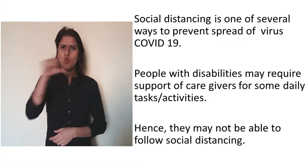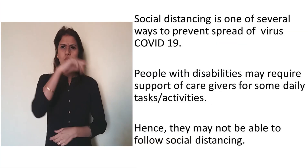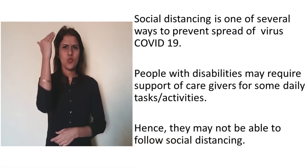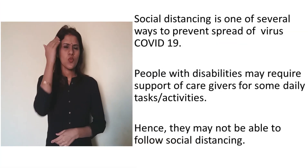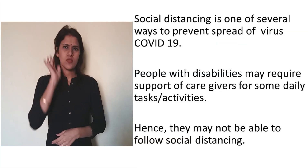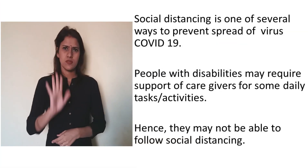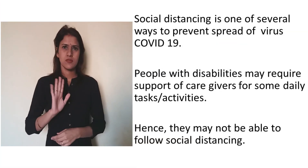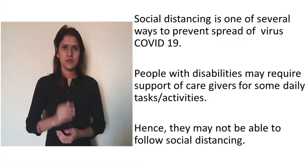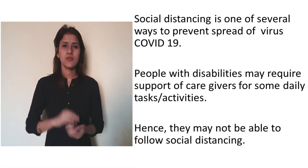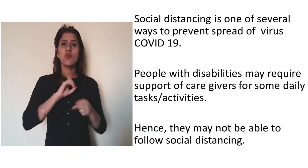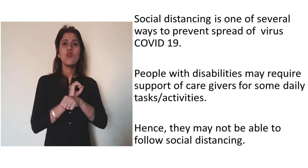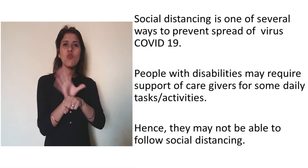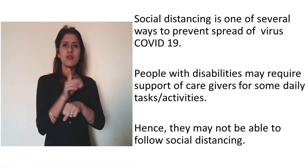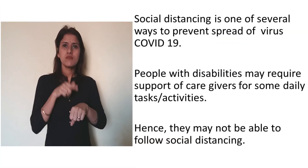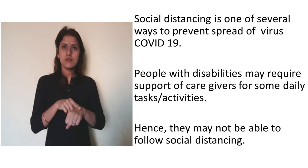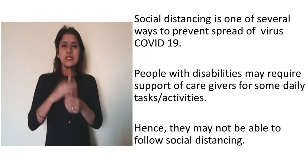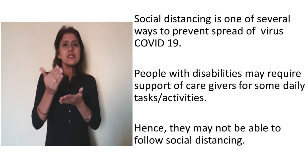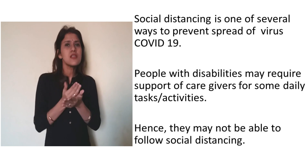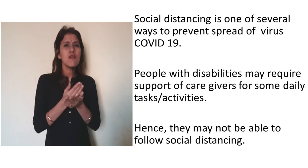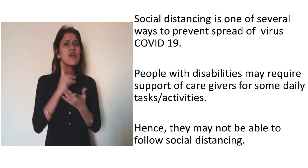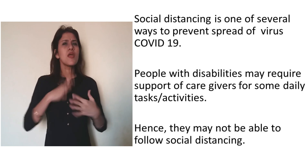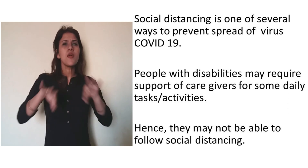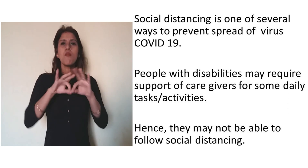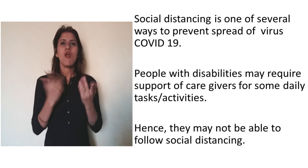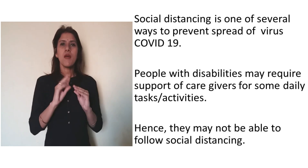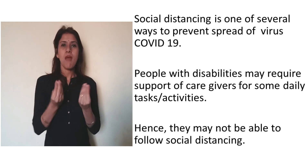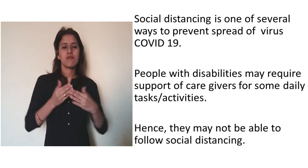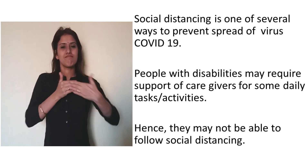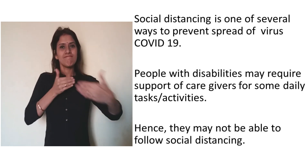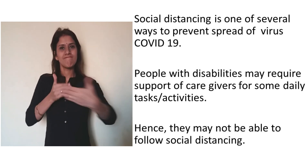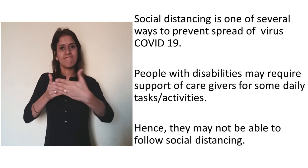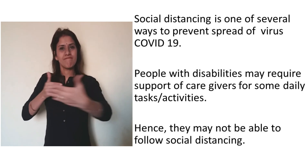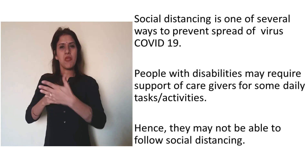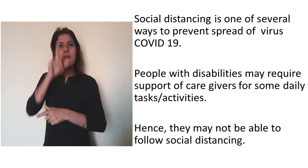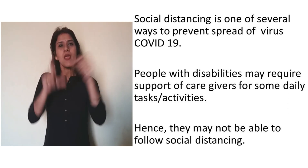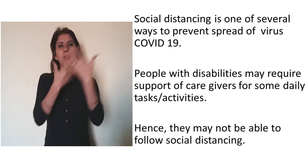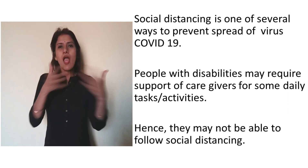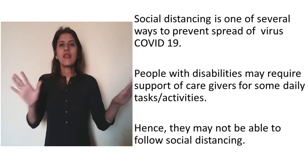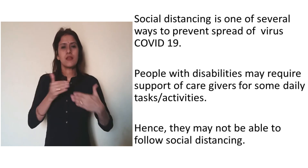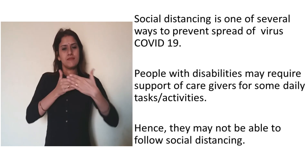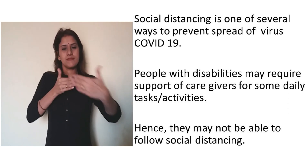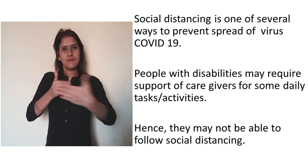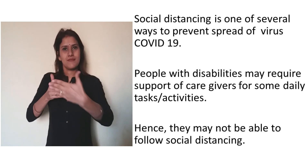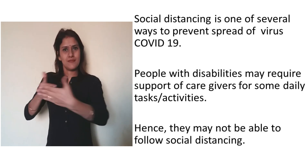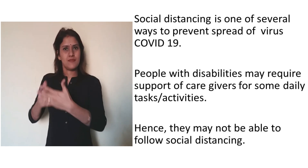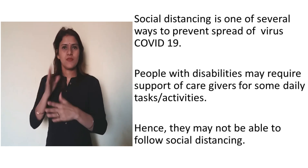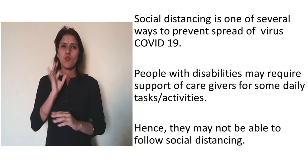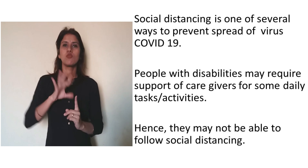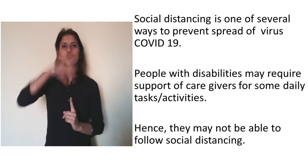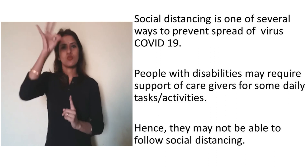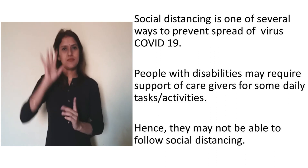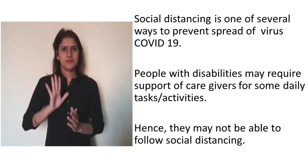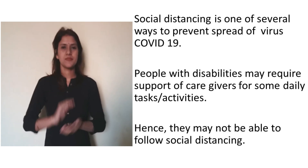कि आप जानते होंगे कि कोरोना वायरस से बचाव के लिए सोशल डिस्टेंसिंग यानी सामाजिक दूरी बनाना प्रभावी तरीकों में से